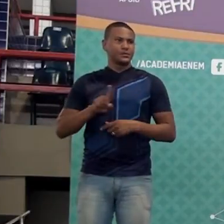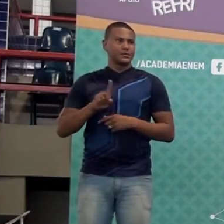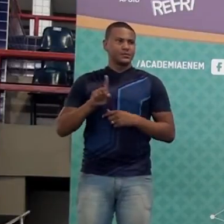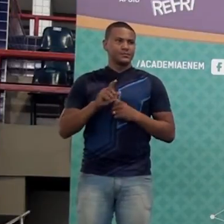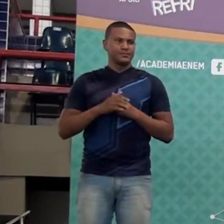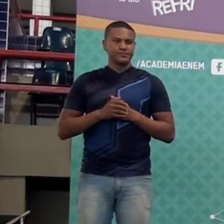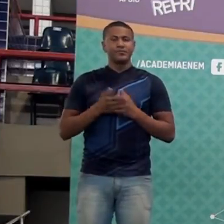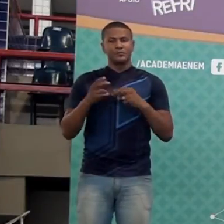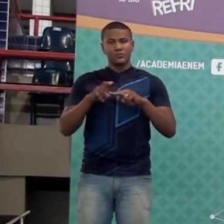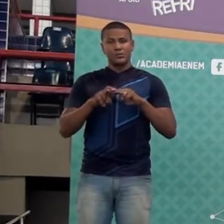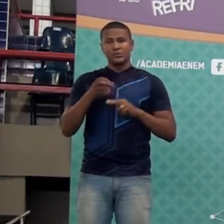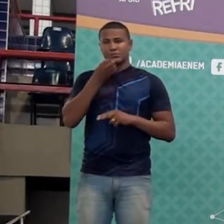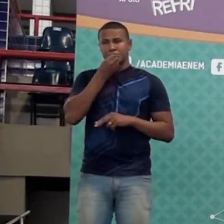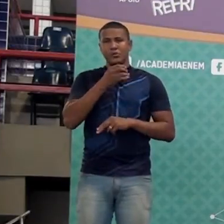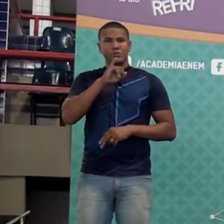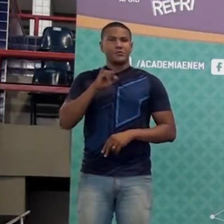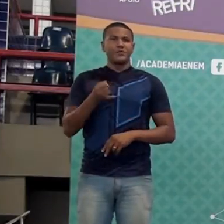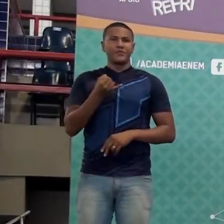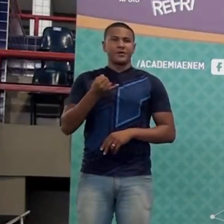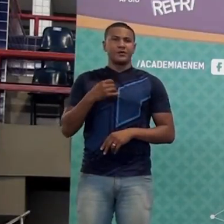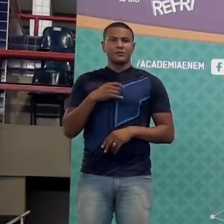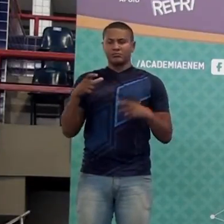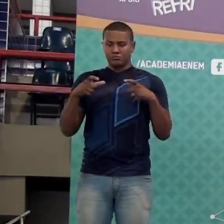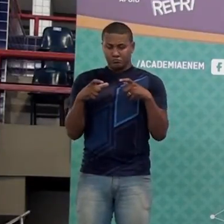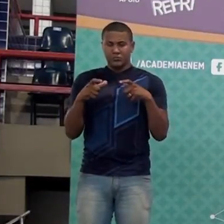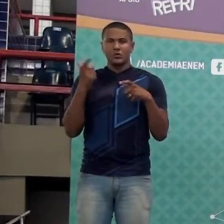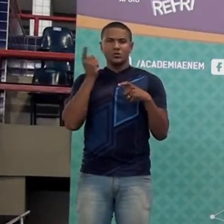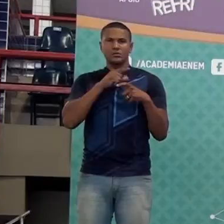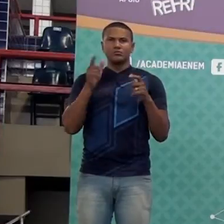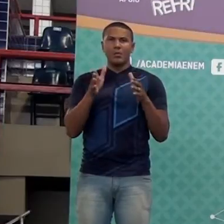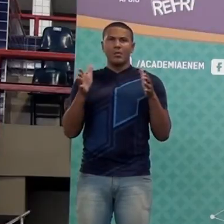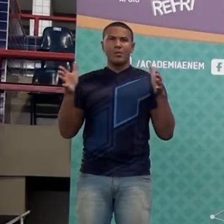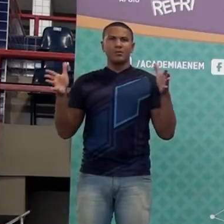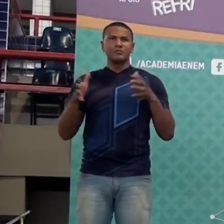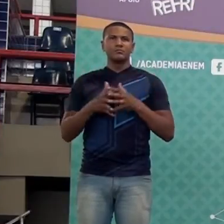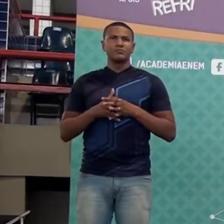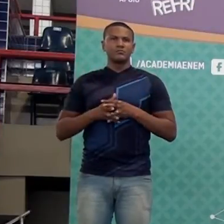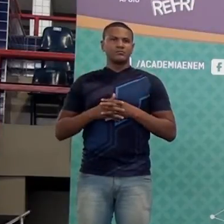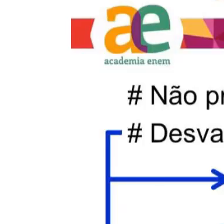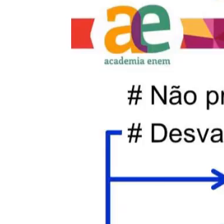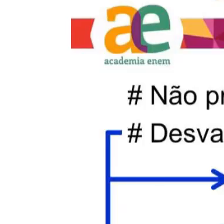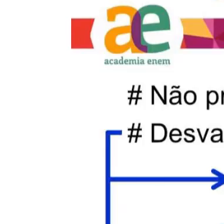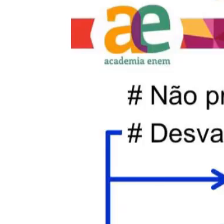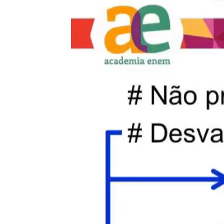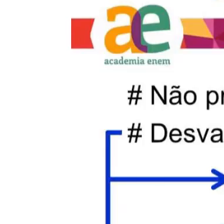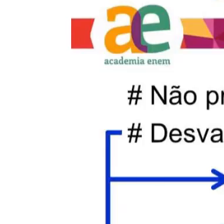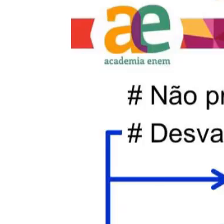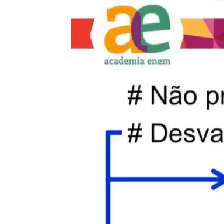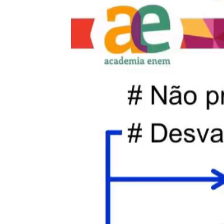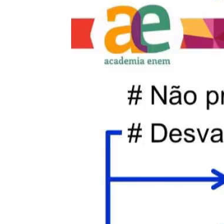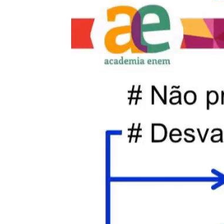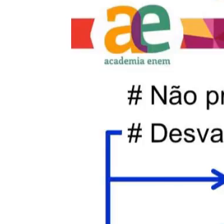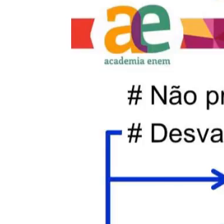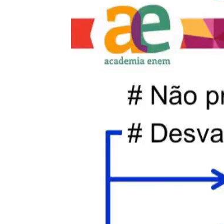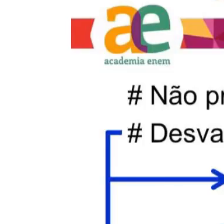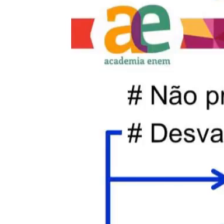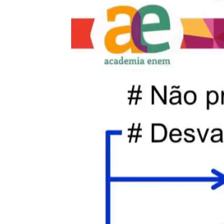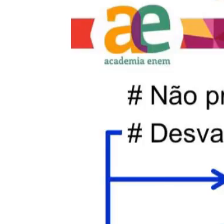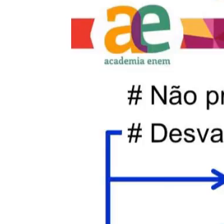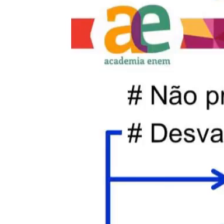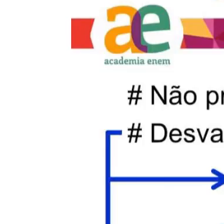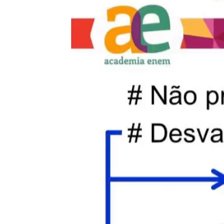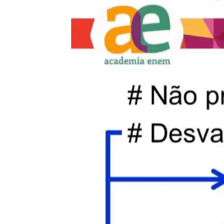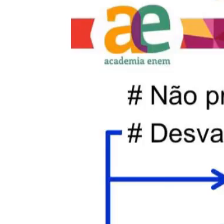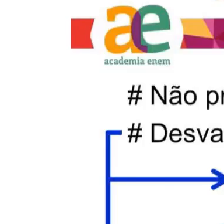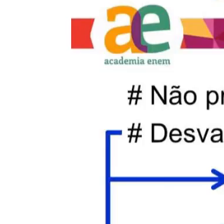dos resíduos hoje são queimados. Terceira desvantagem é uma desvantagem social, né? A mão